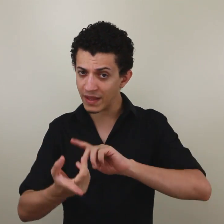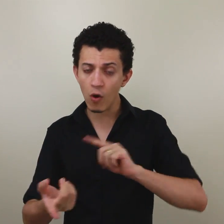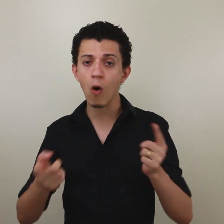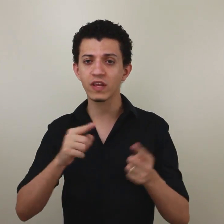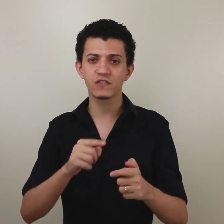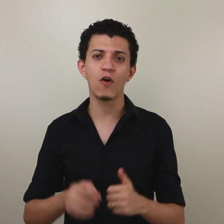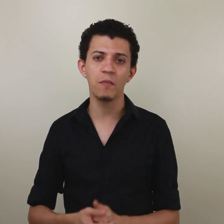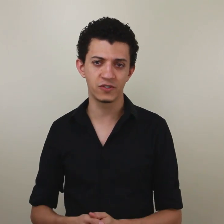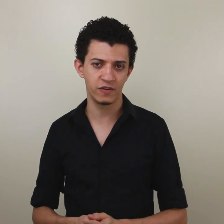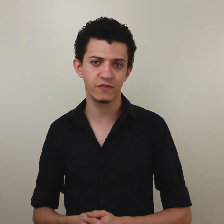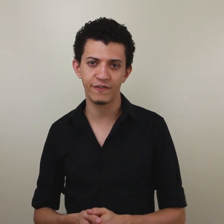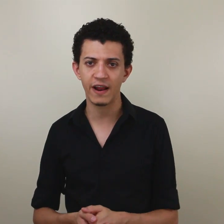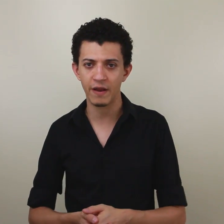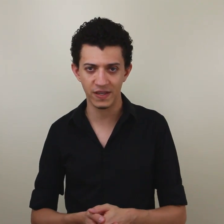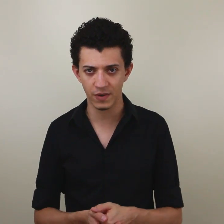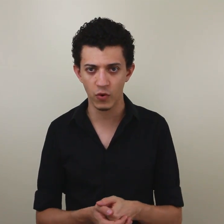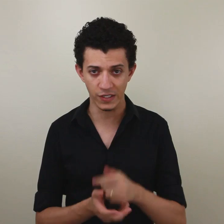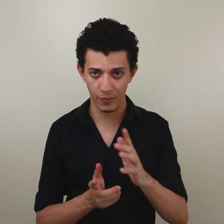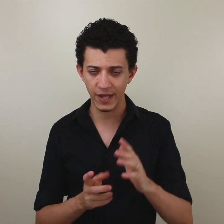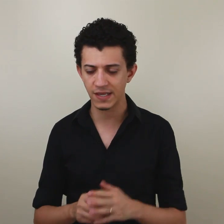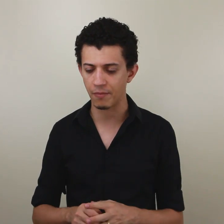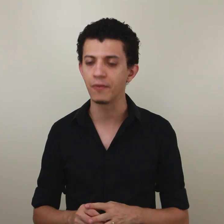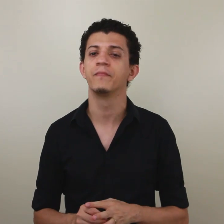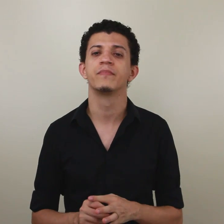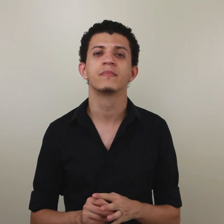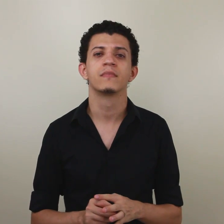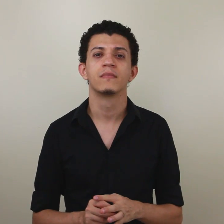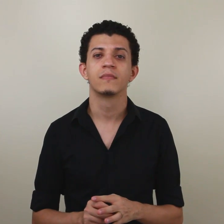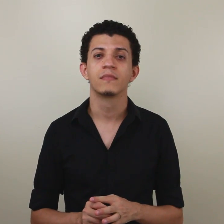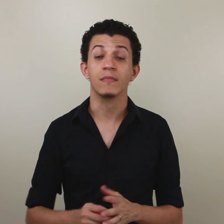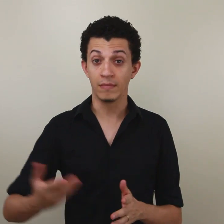tem outras formas de falar a mesma coisa. Por exemplo,